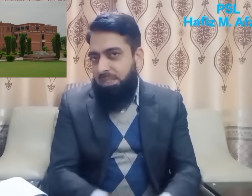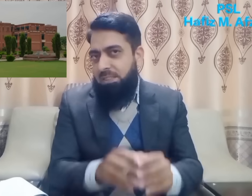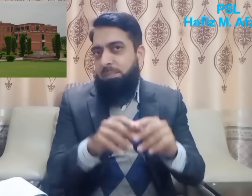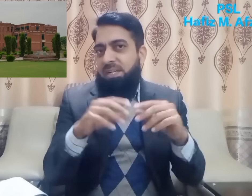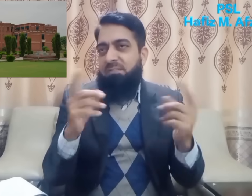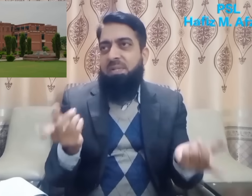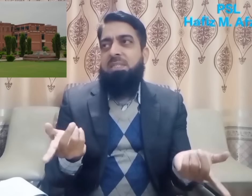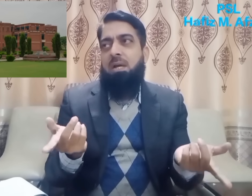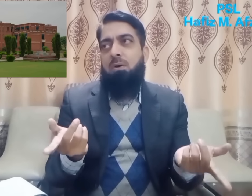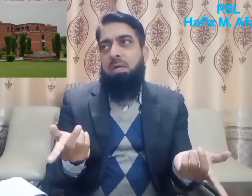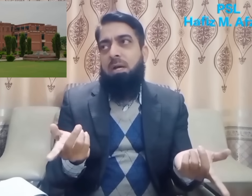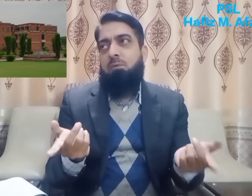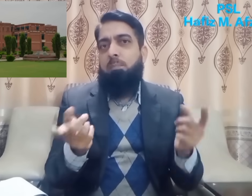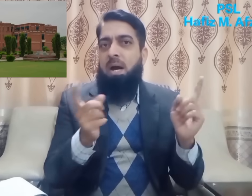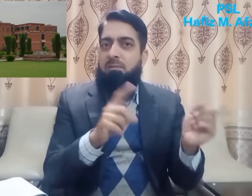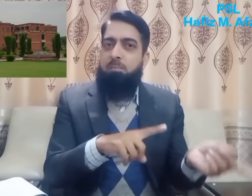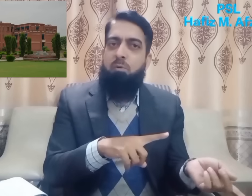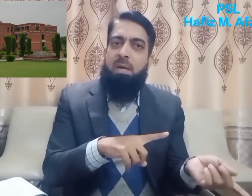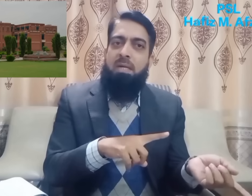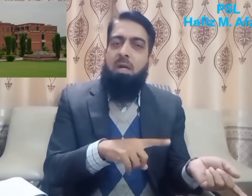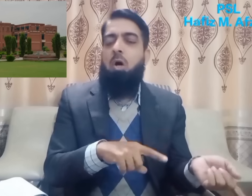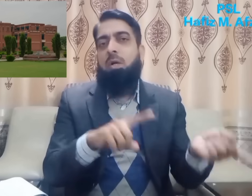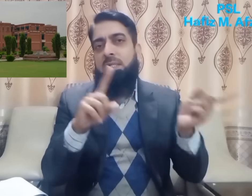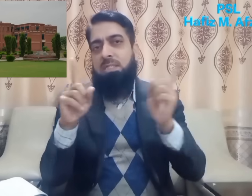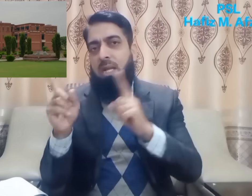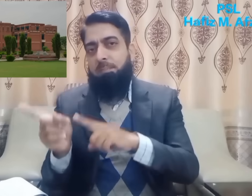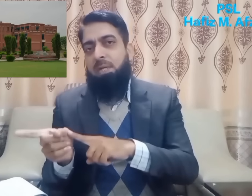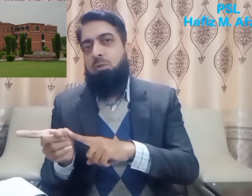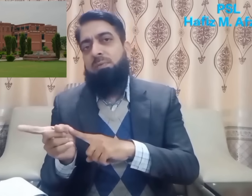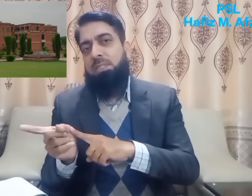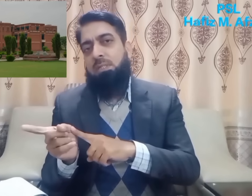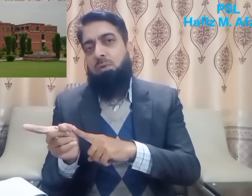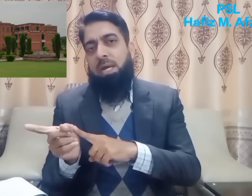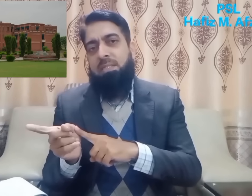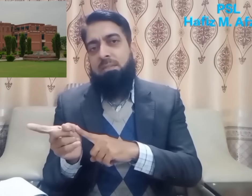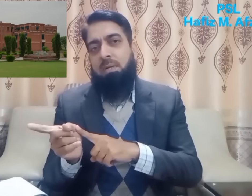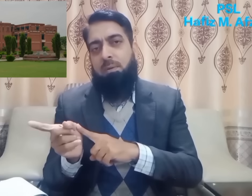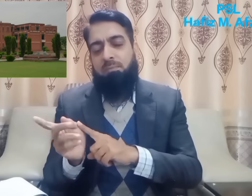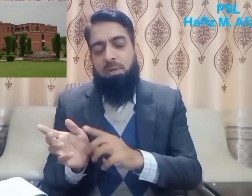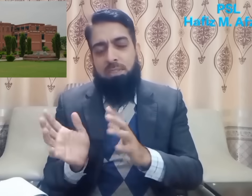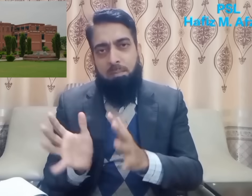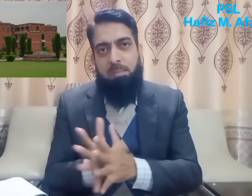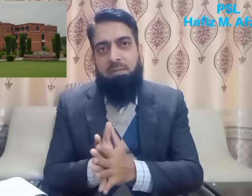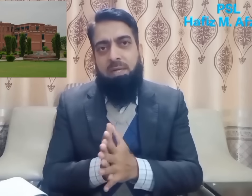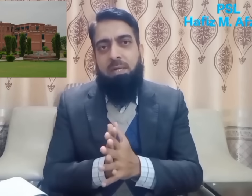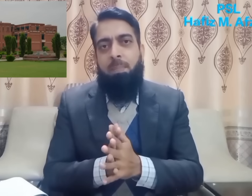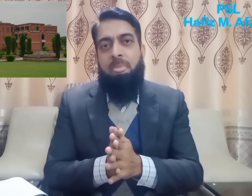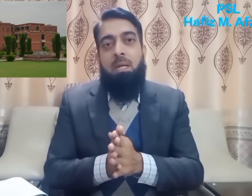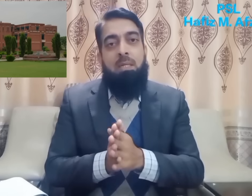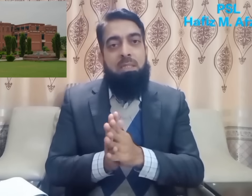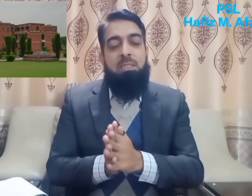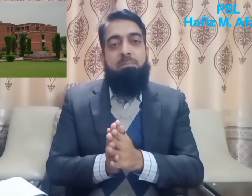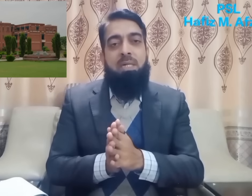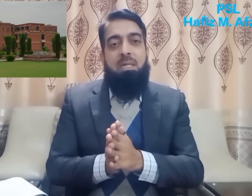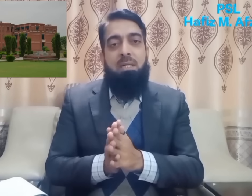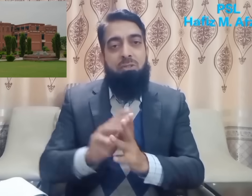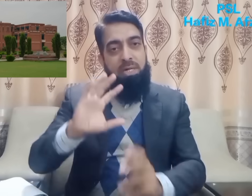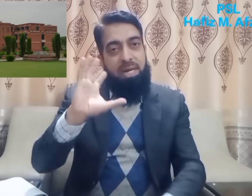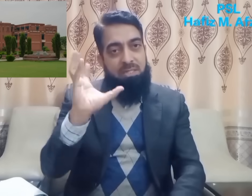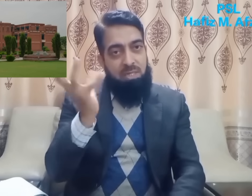अब इसमें डिफरेंस क्या हो गया, वो बहावलपुर वाली और इस्लामिक यूनिवर्सिटी जो है इस्लामाबाद वाली, इसमें